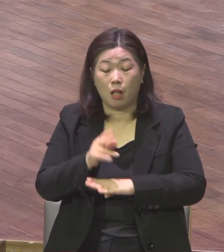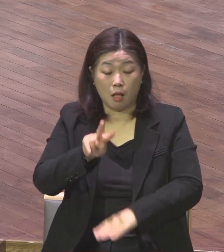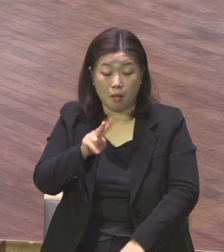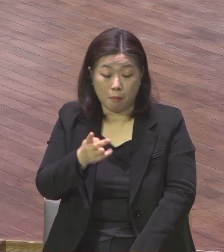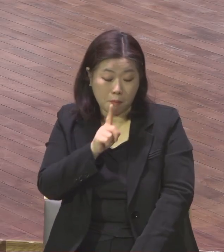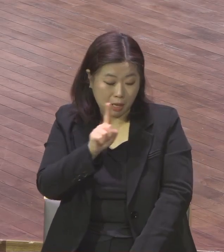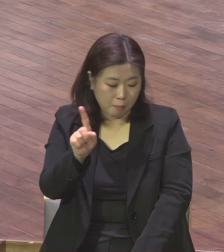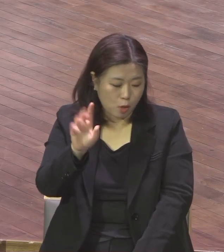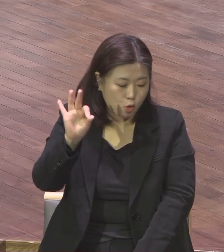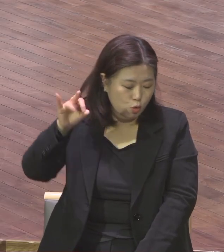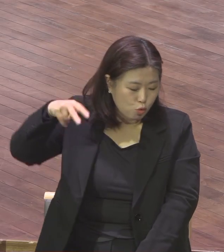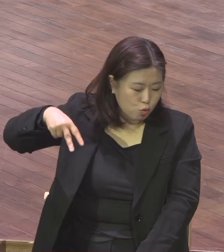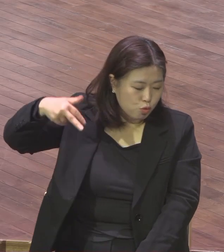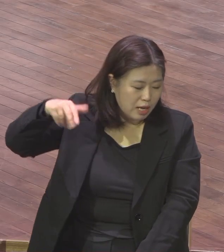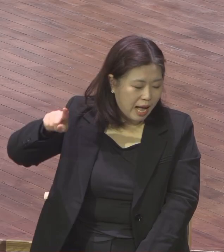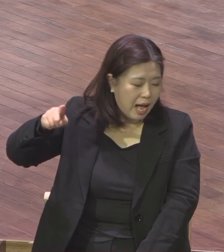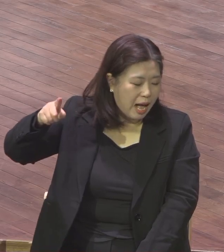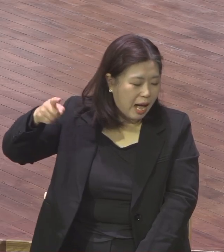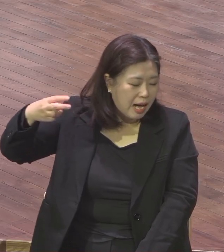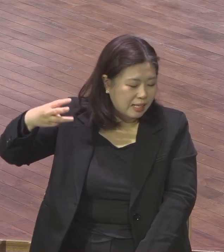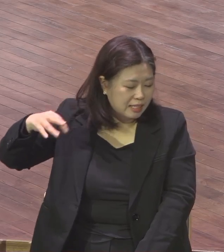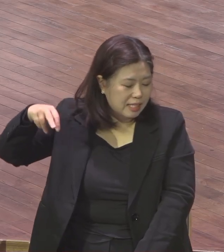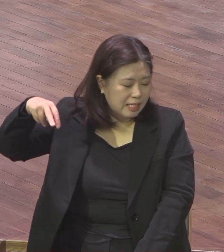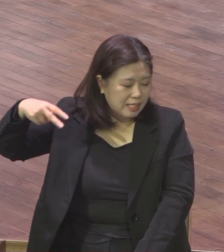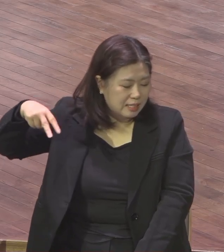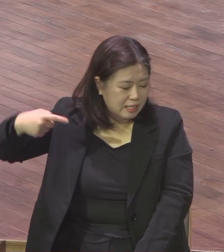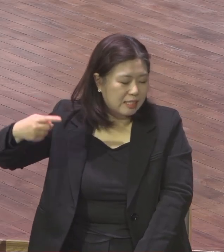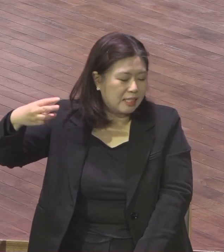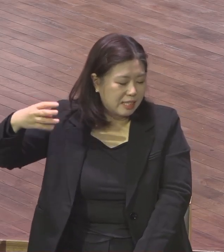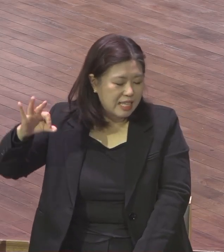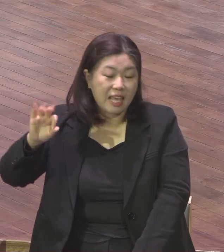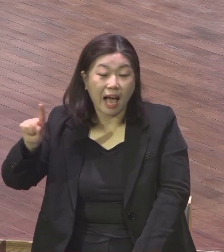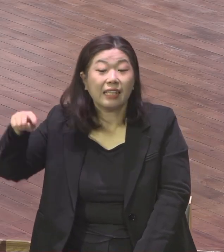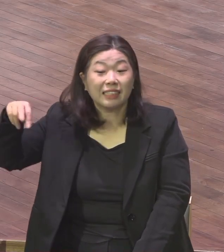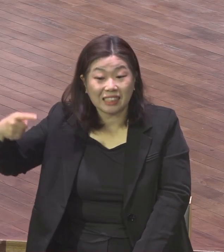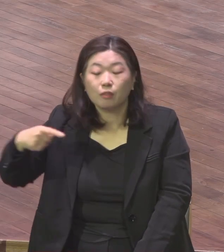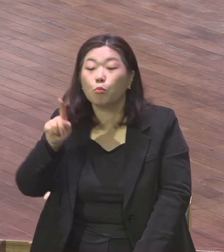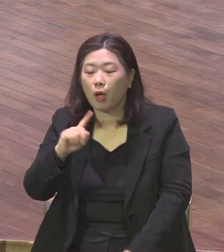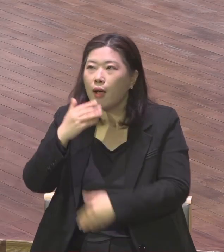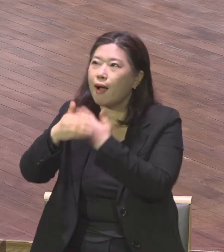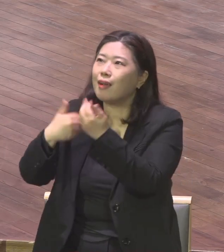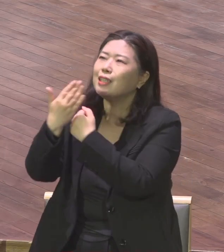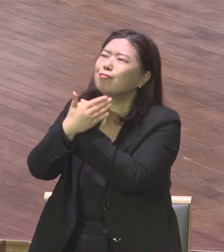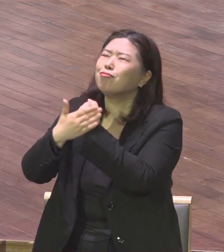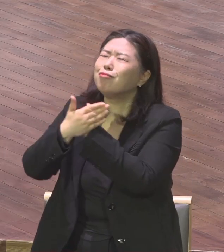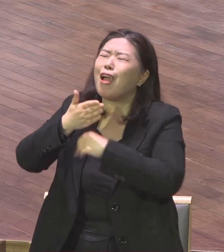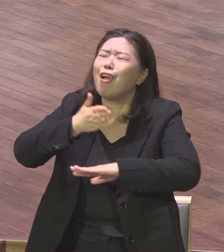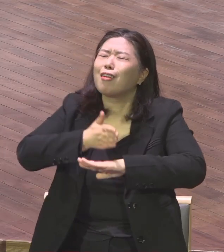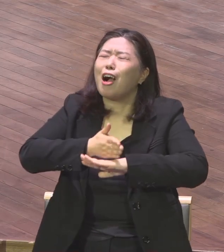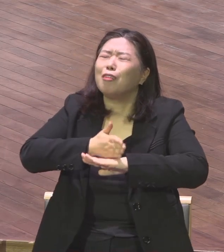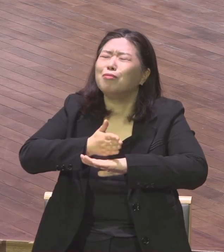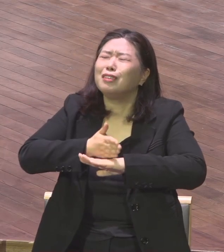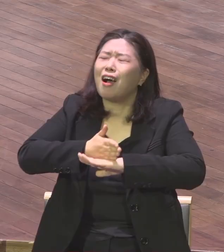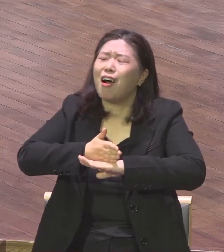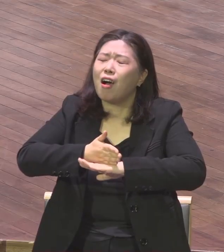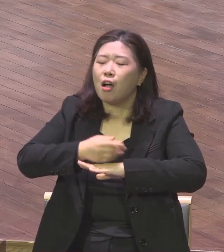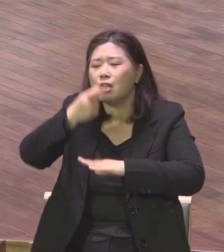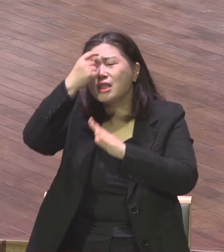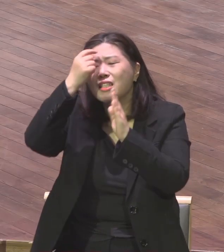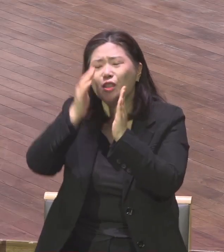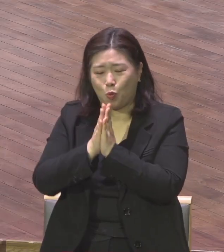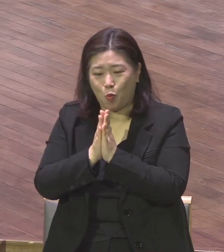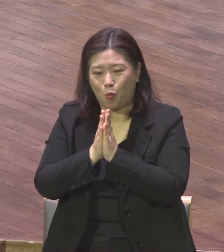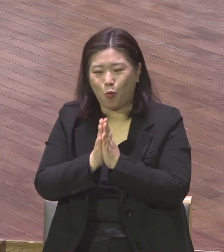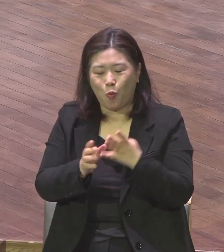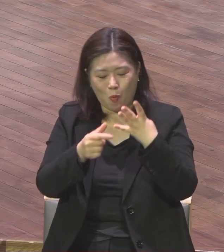유카리스티아스 그래서 유카리스티아스 하나님의 은혜에 감사하는 마음으로 드리는 기도, 감사